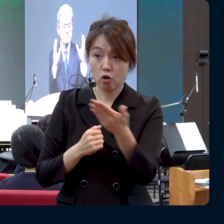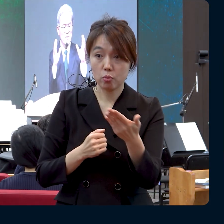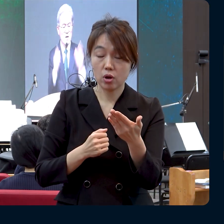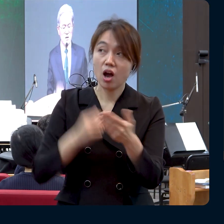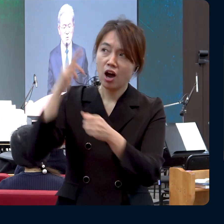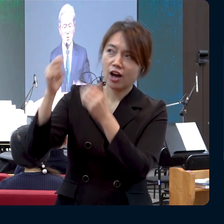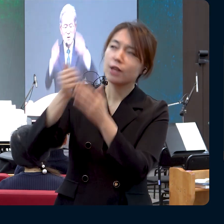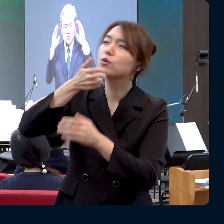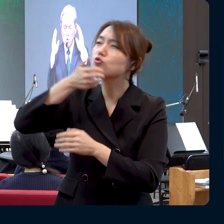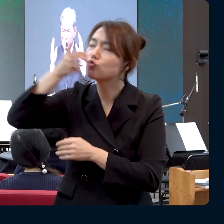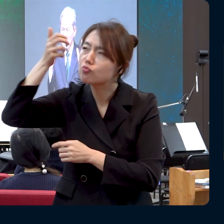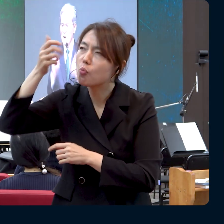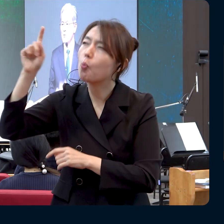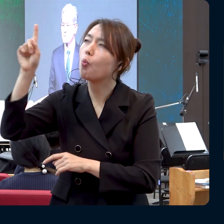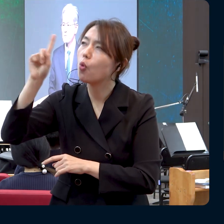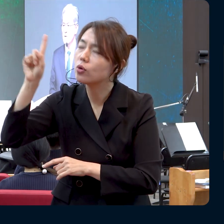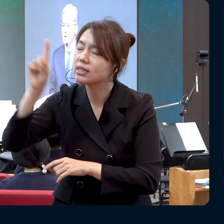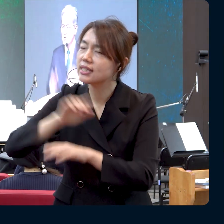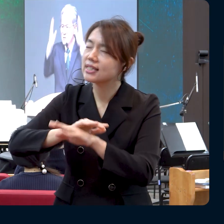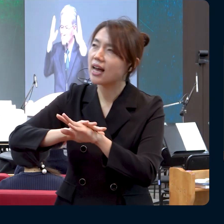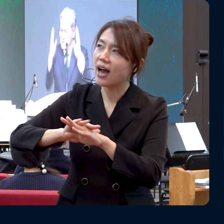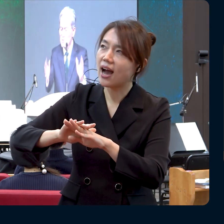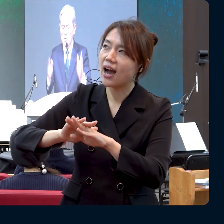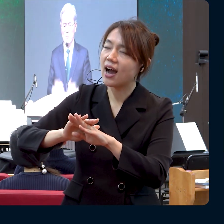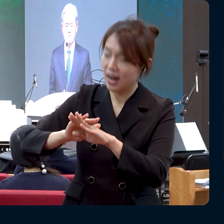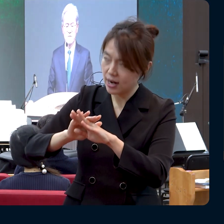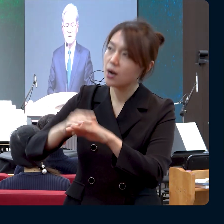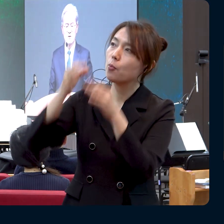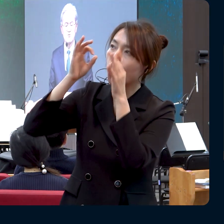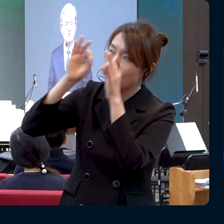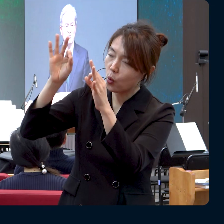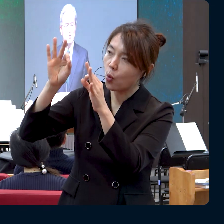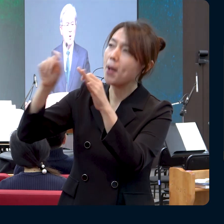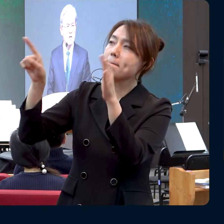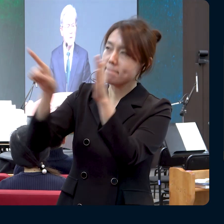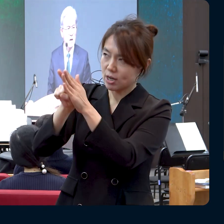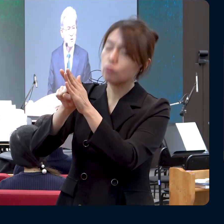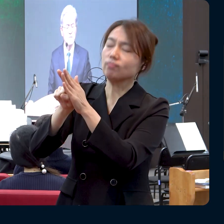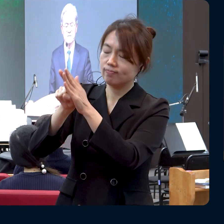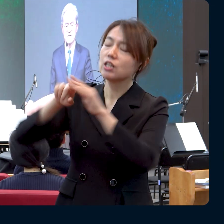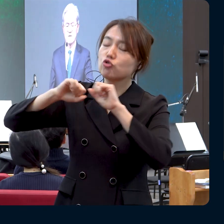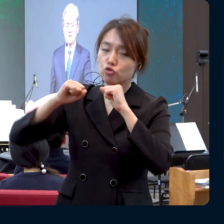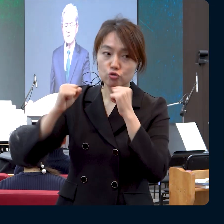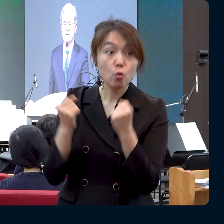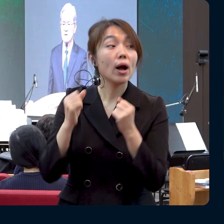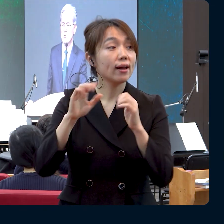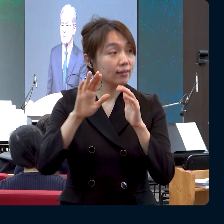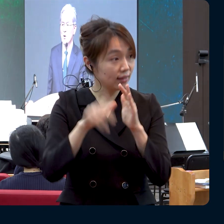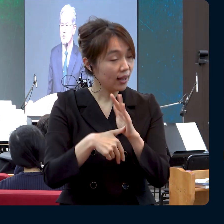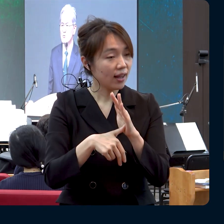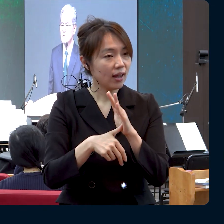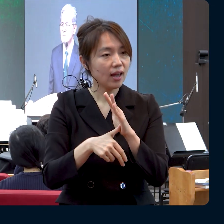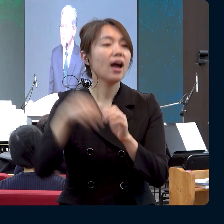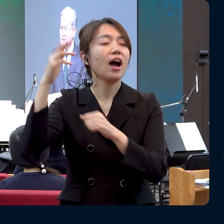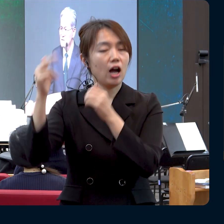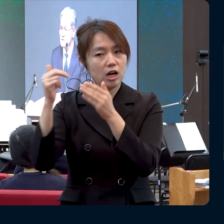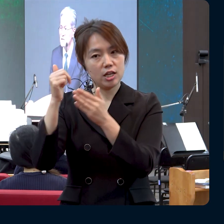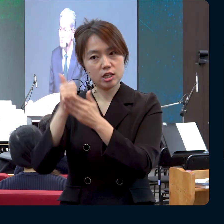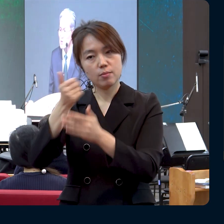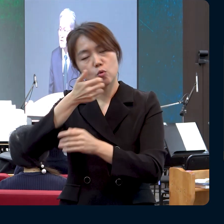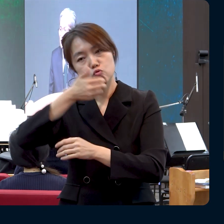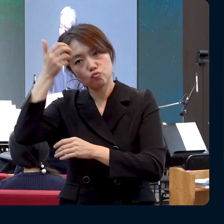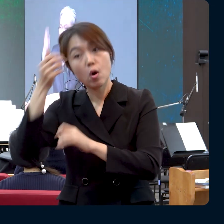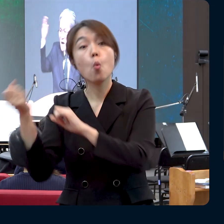바라보고 그리고 소망하고 그걸 믿고 순종하기만 하면 그 회복의 꿈은